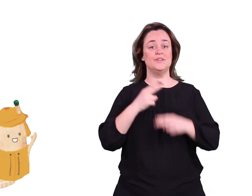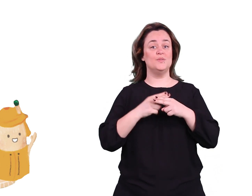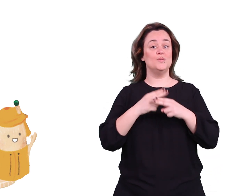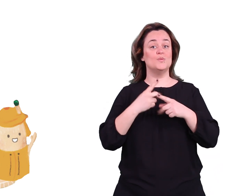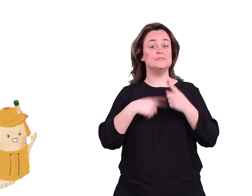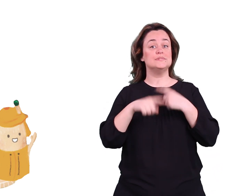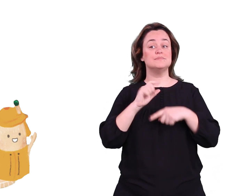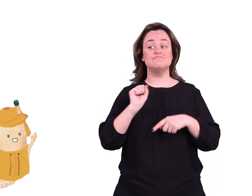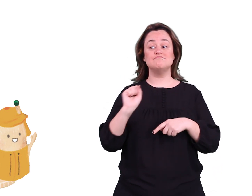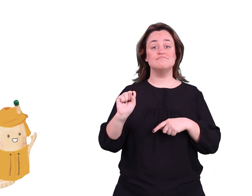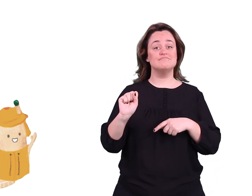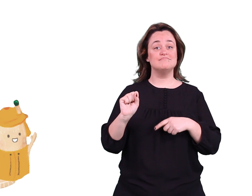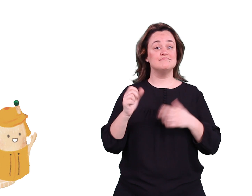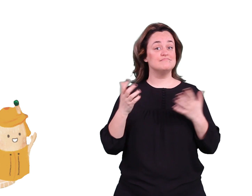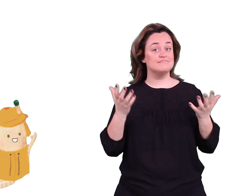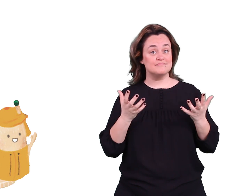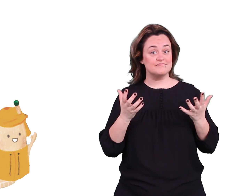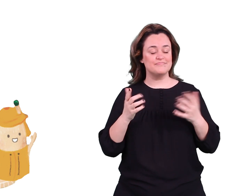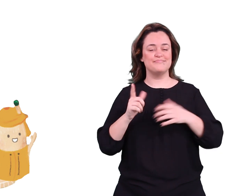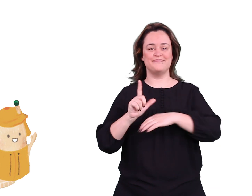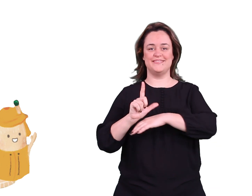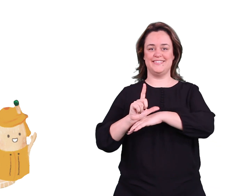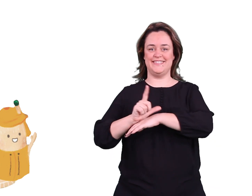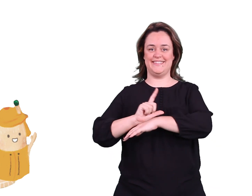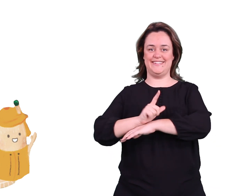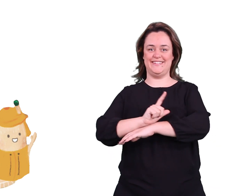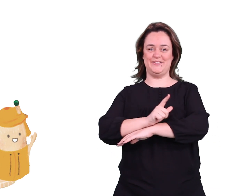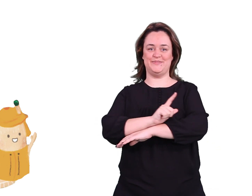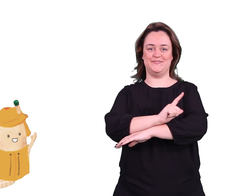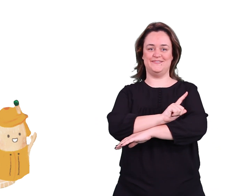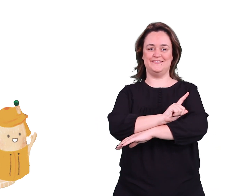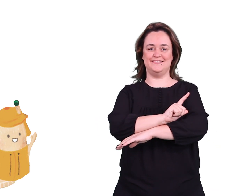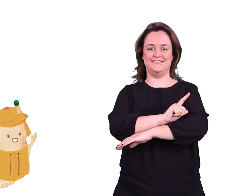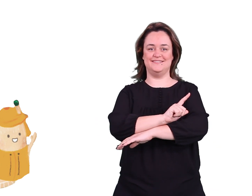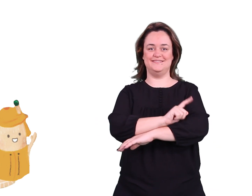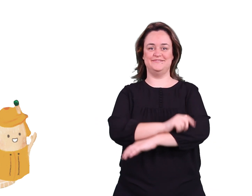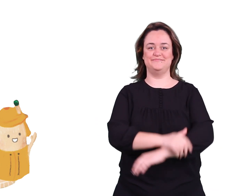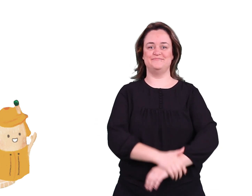Et son nom de signe, c'est Léo, comme ceci.